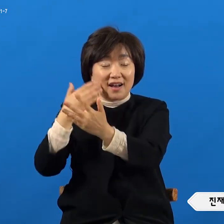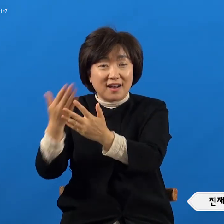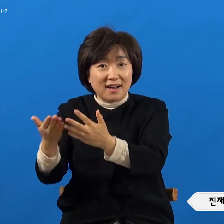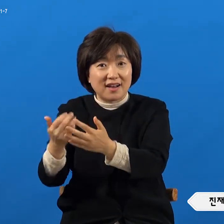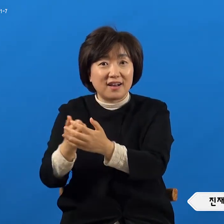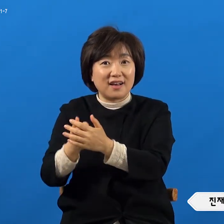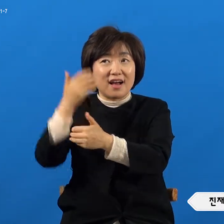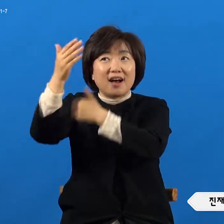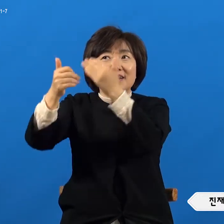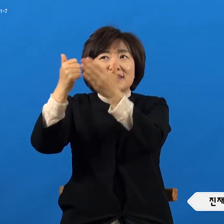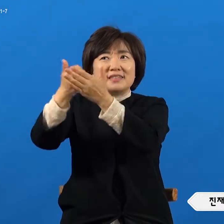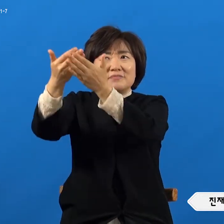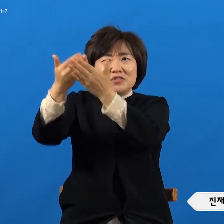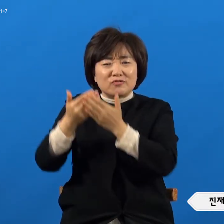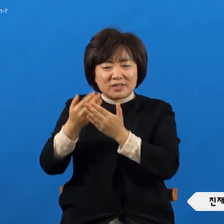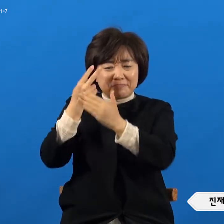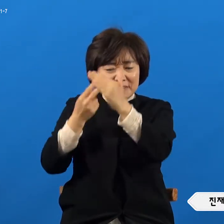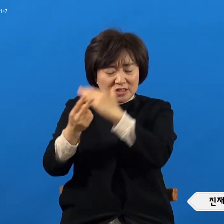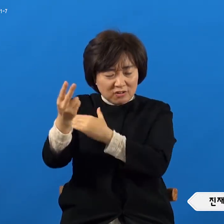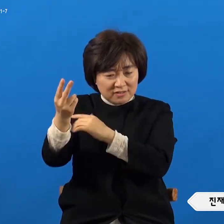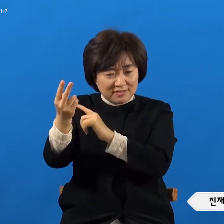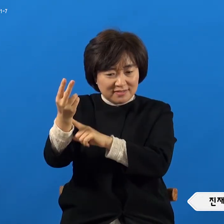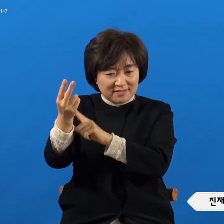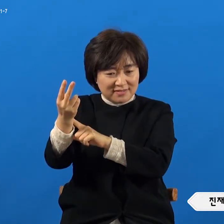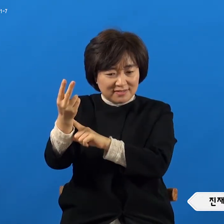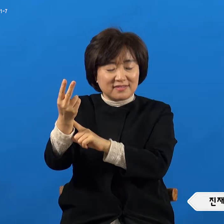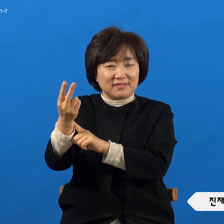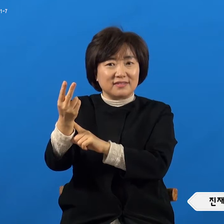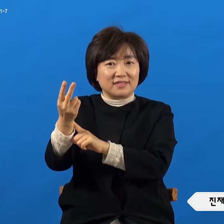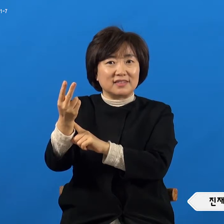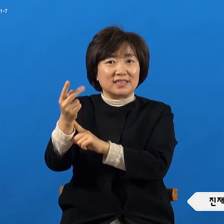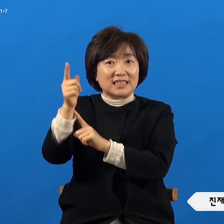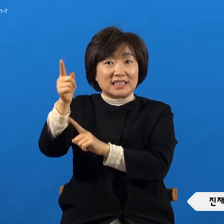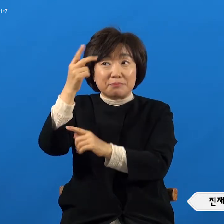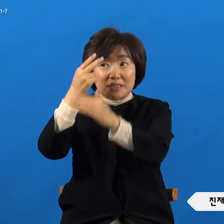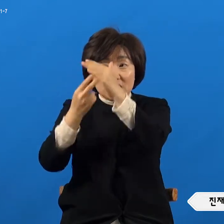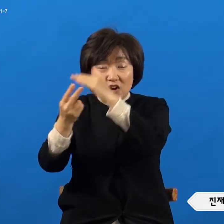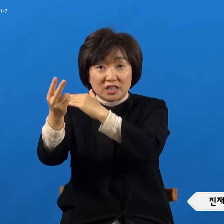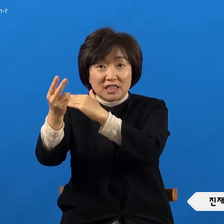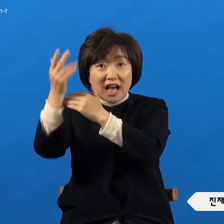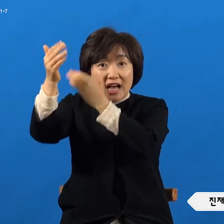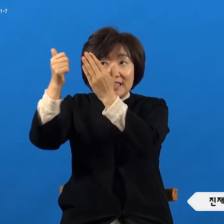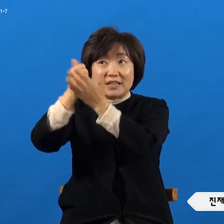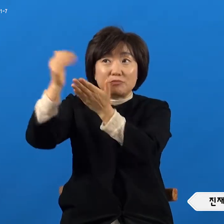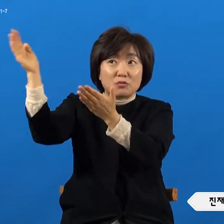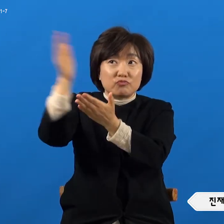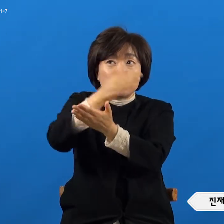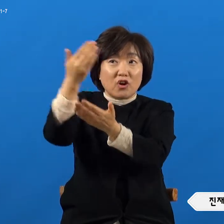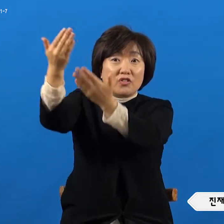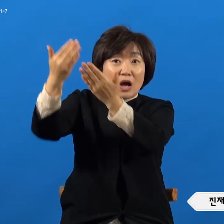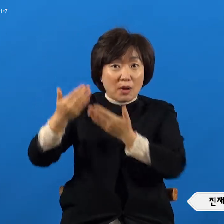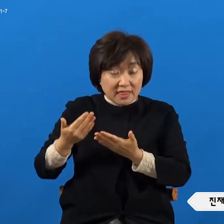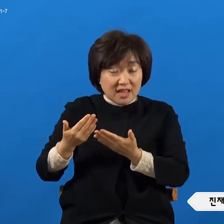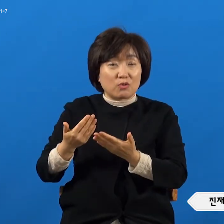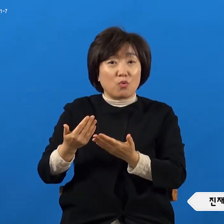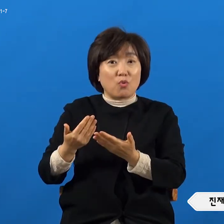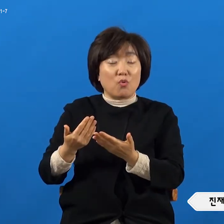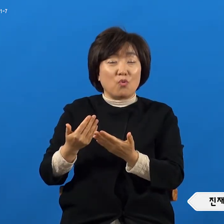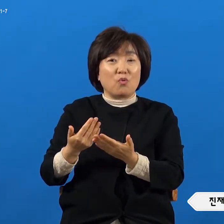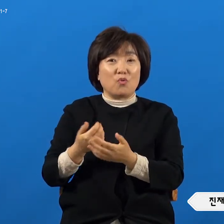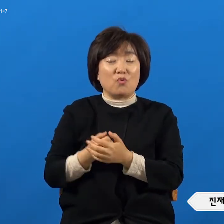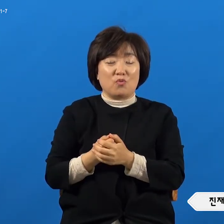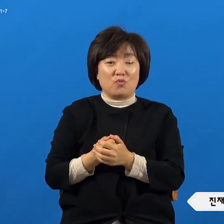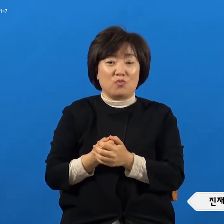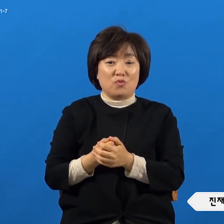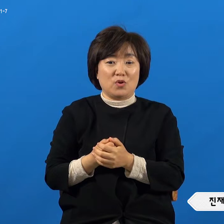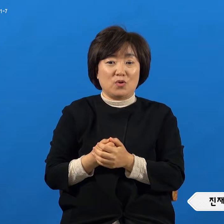비전이 하나님이 주셨다면, 그 비전이 하나님에게서 나온다고 한다면 우리는